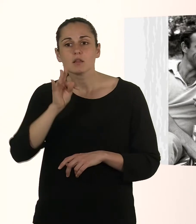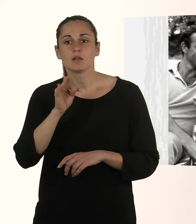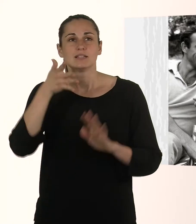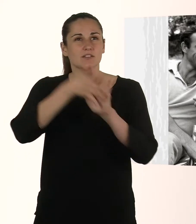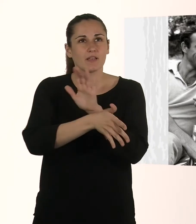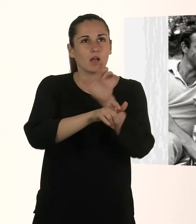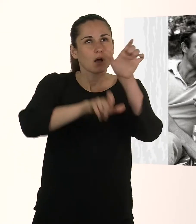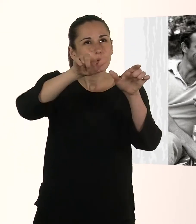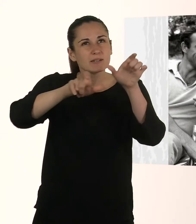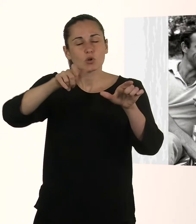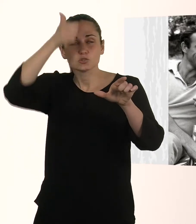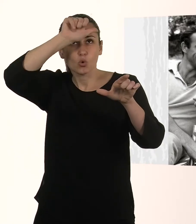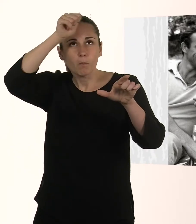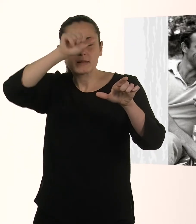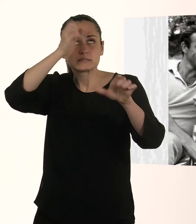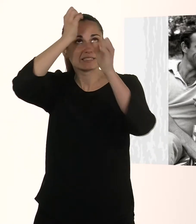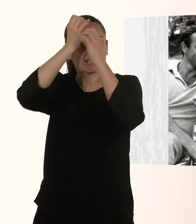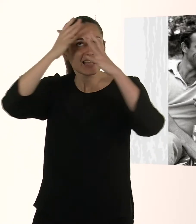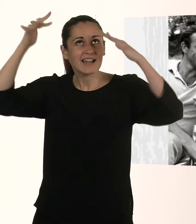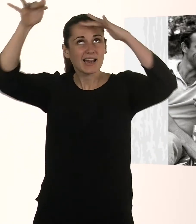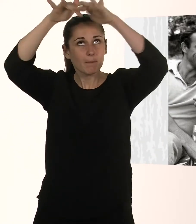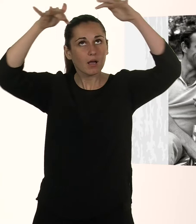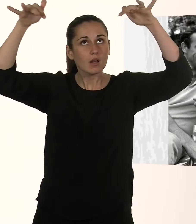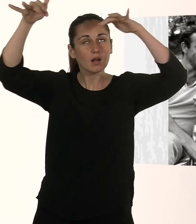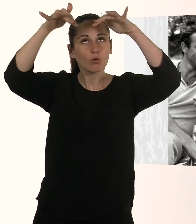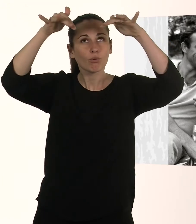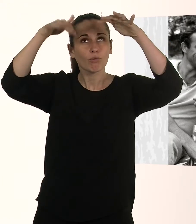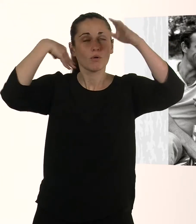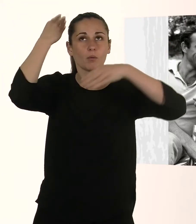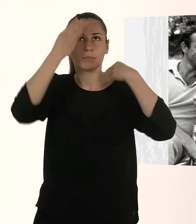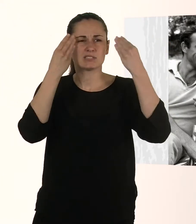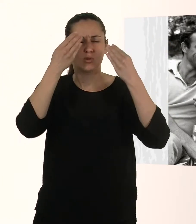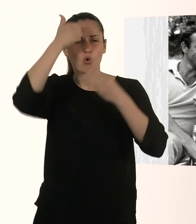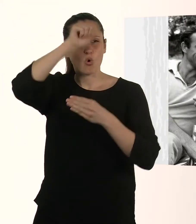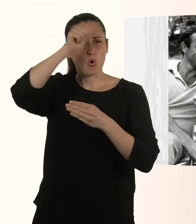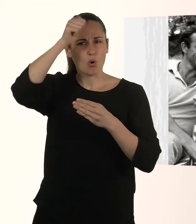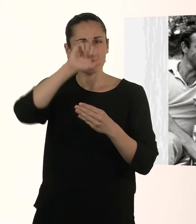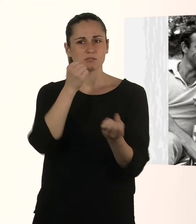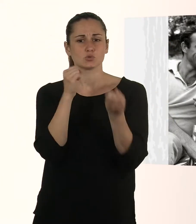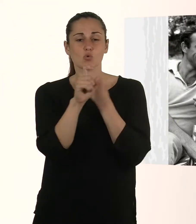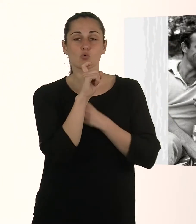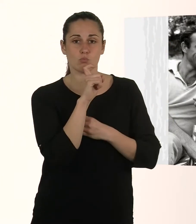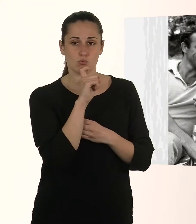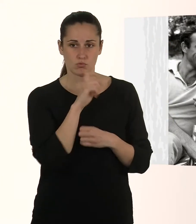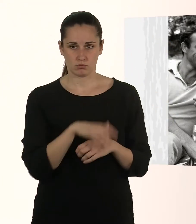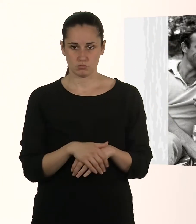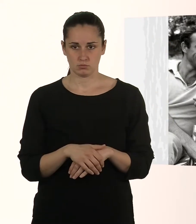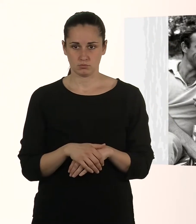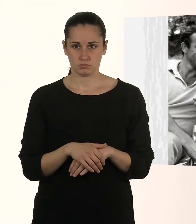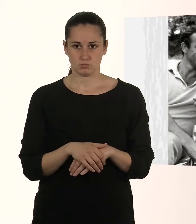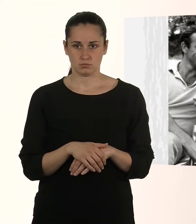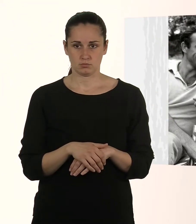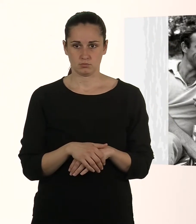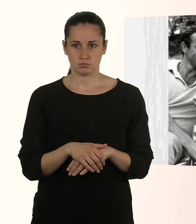imaginario masculino, diciendo cómo los hombres de alguna manera se tienen que acercar